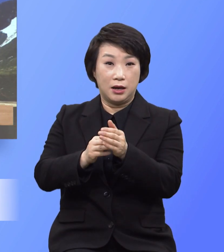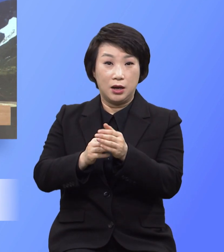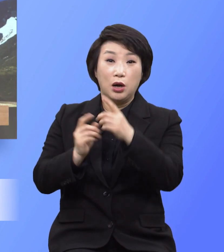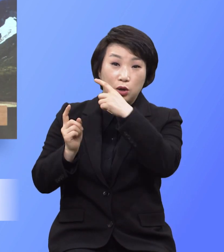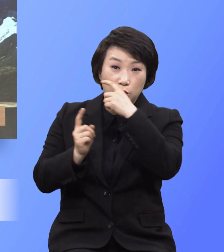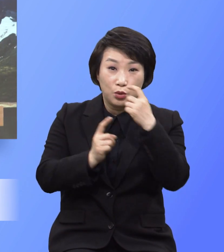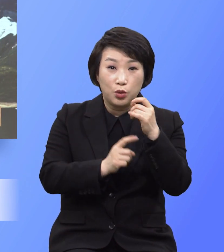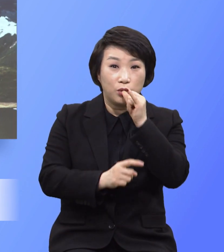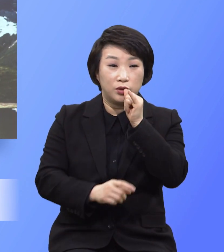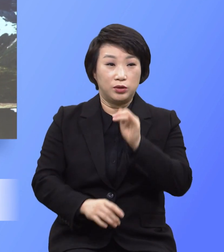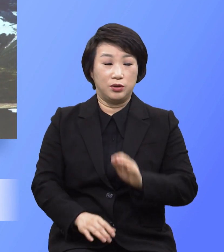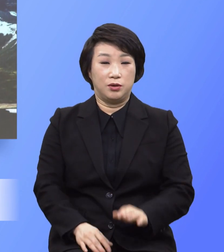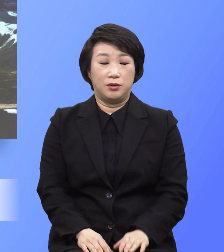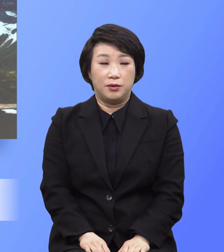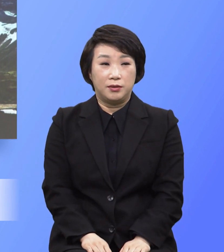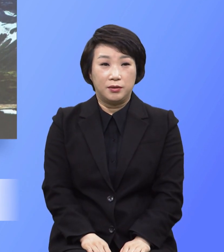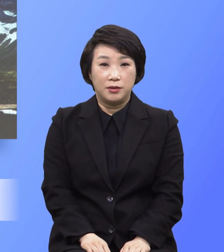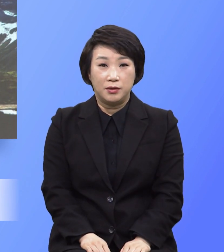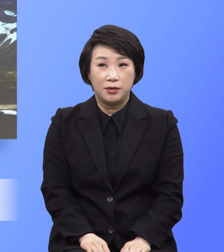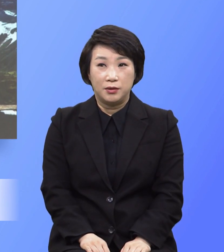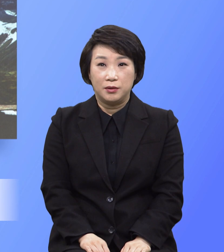된다라고 미혹하니까